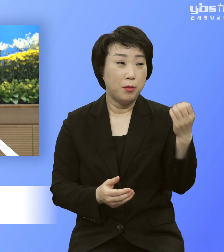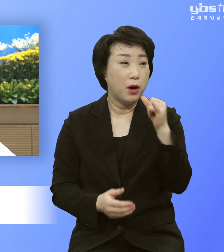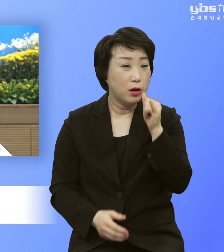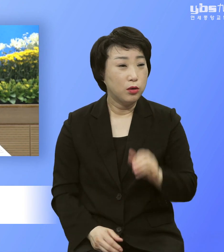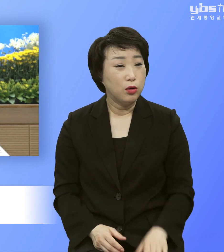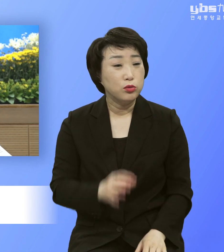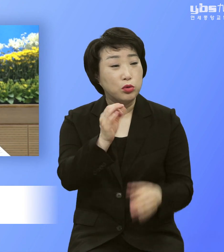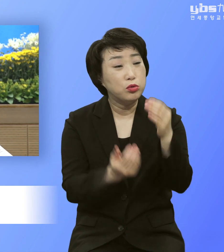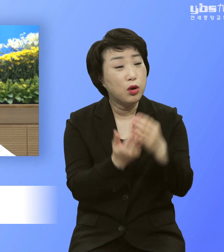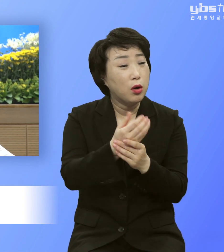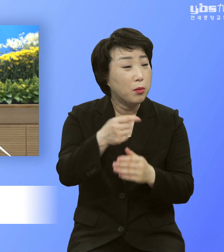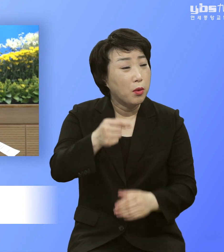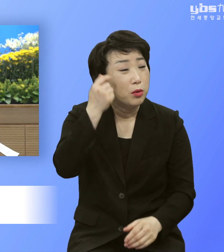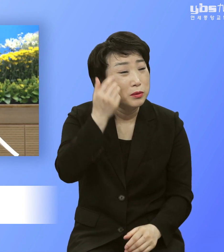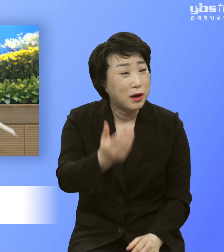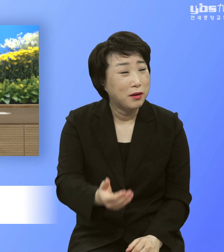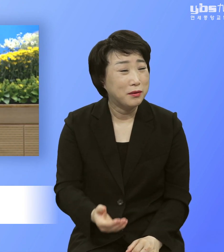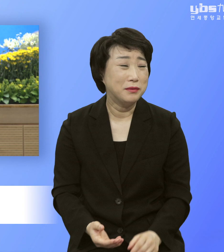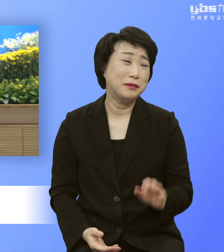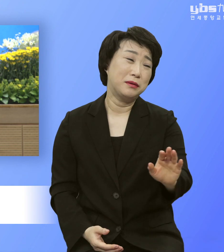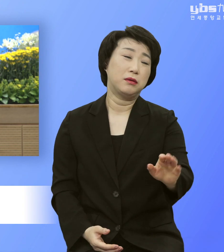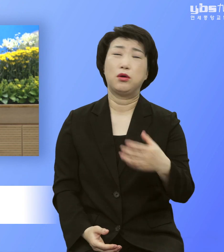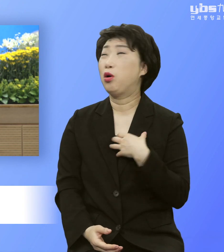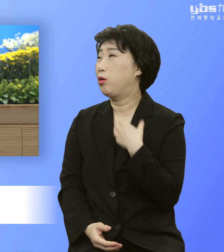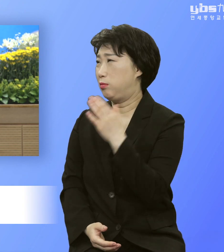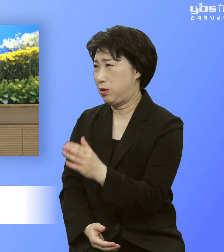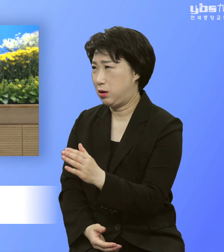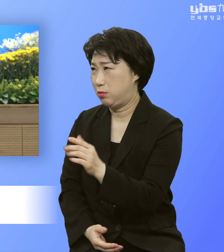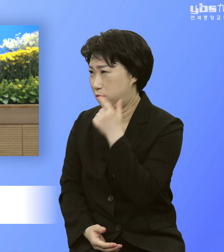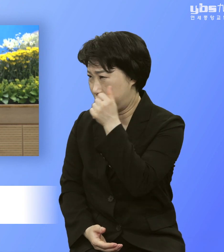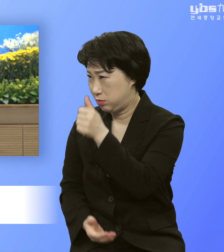어디서 나서 올래? 걱정 말아요.